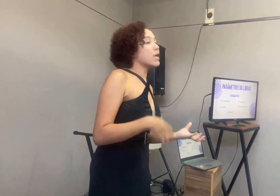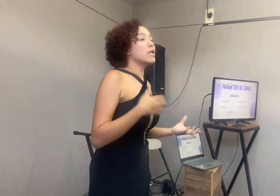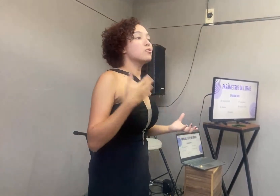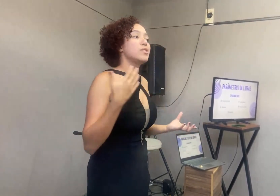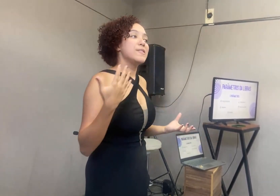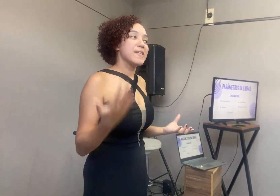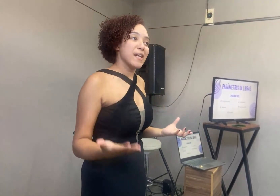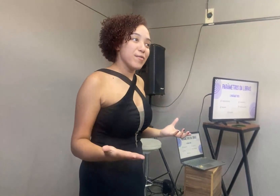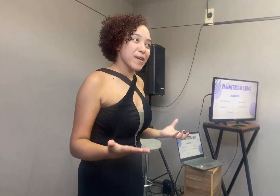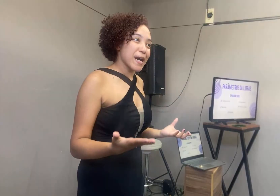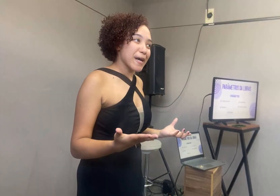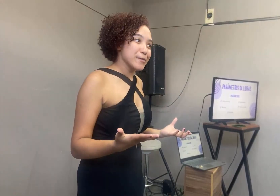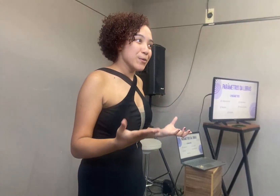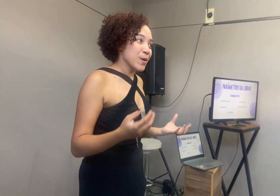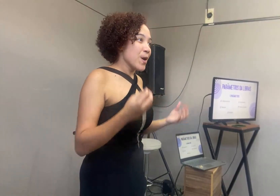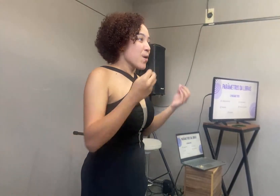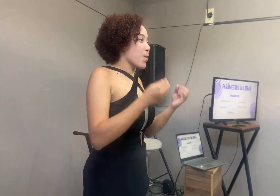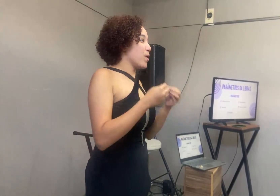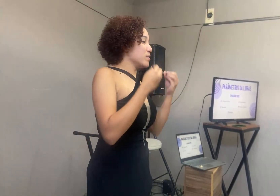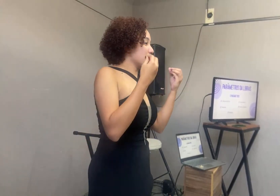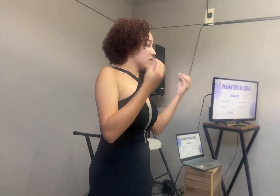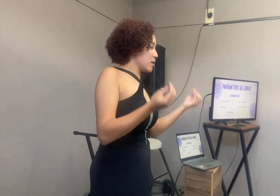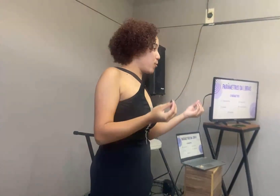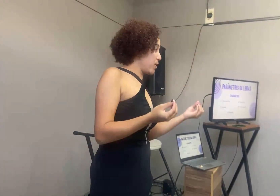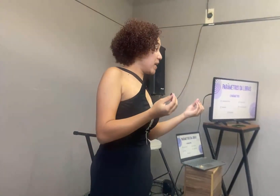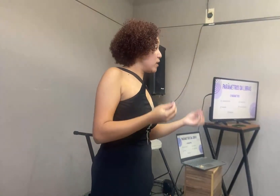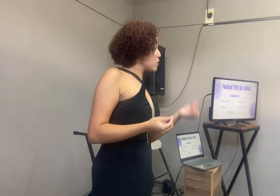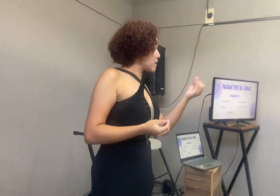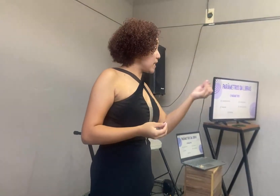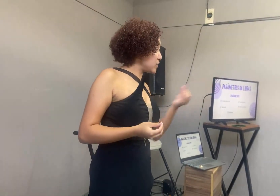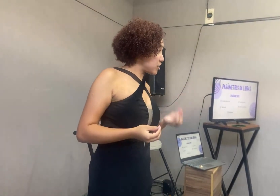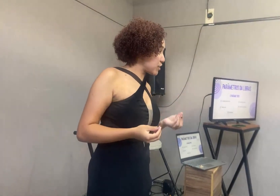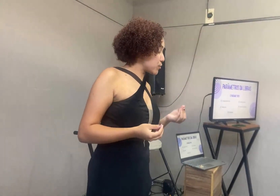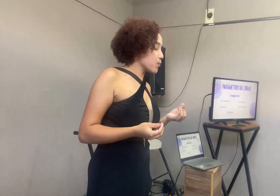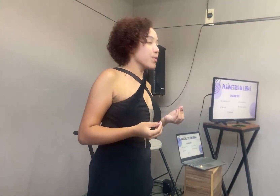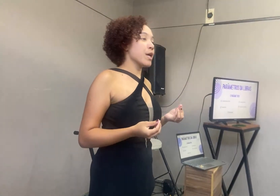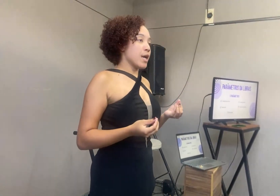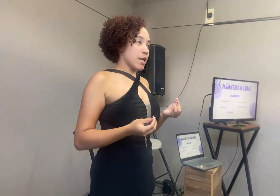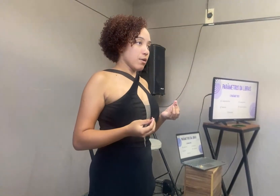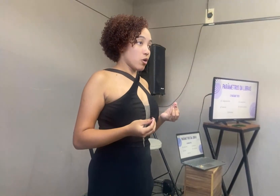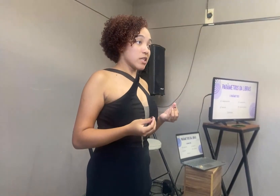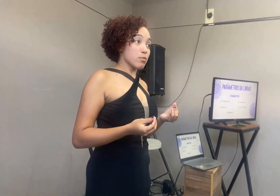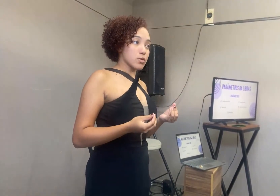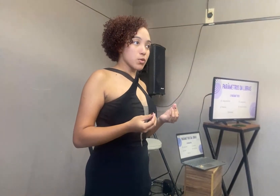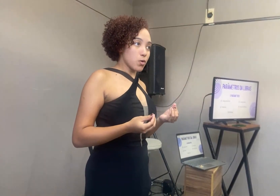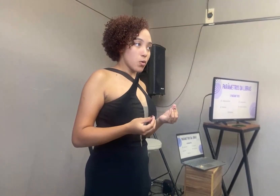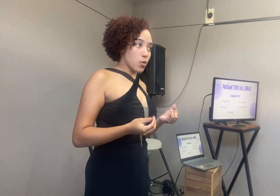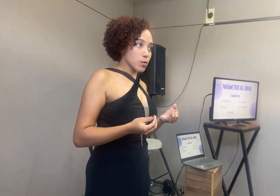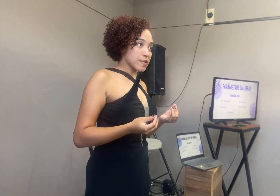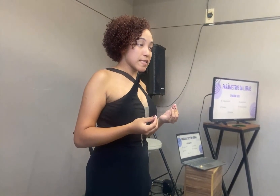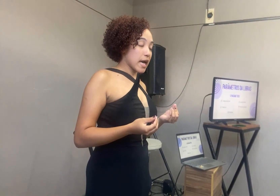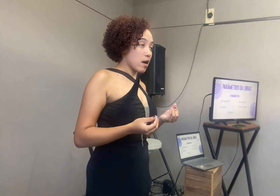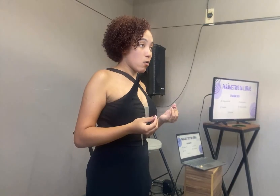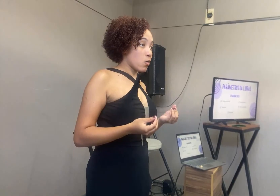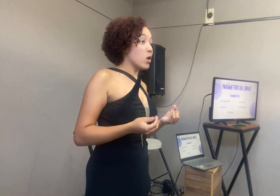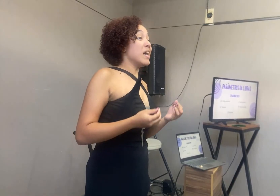tanto de significado quanto atribuir-lhe um sentido. Igual temos o sinal